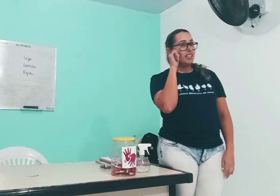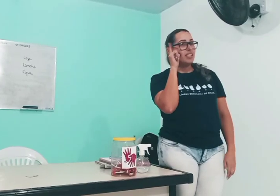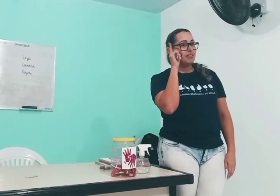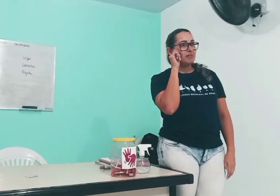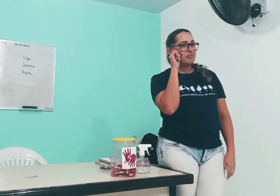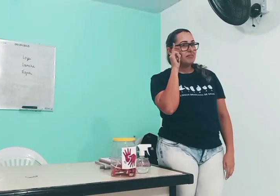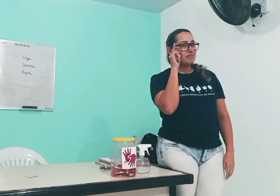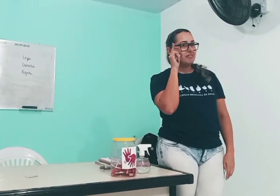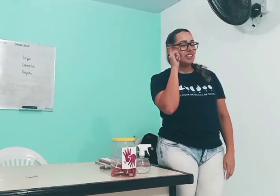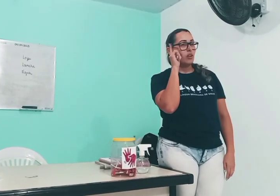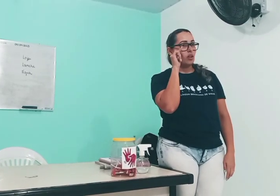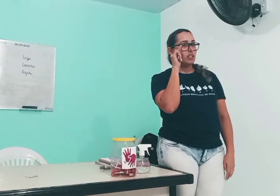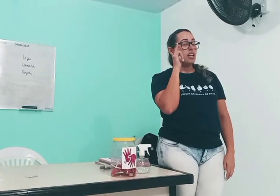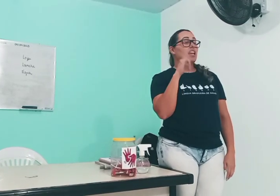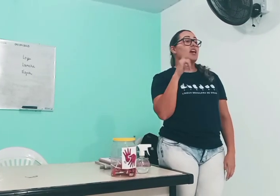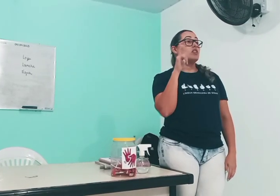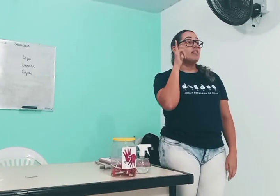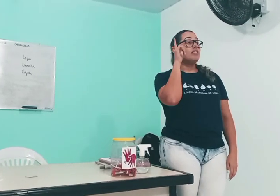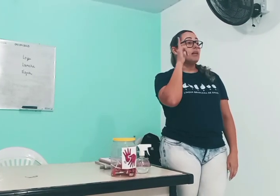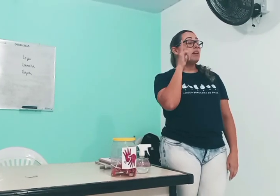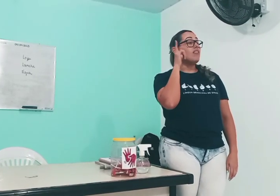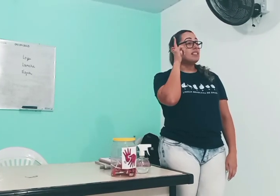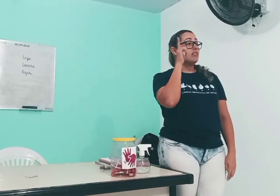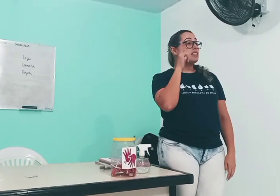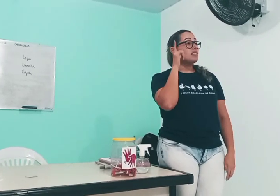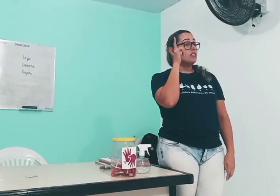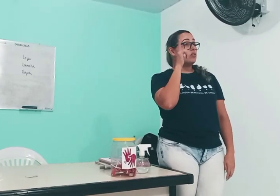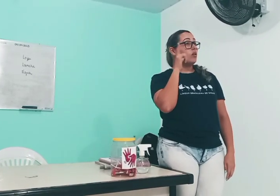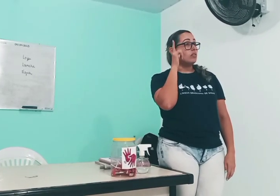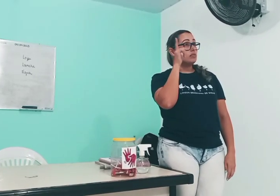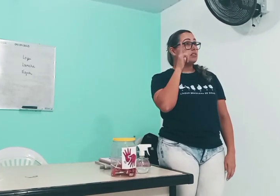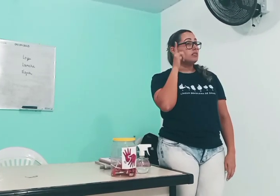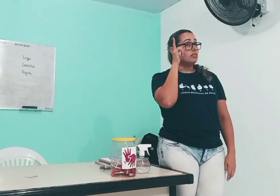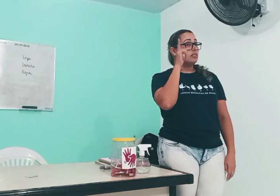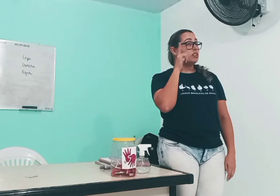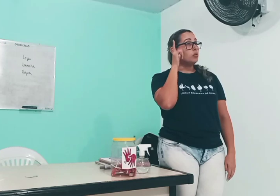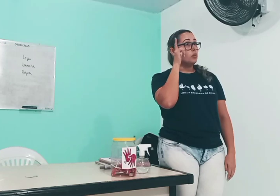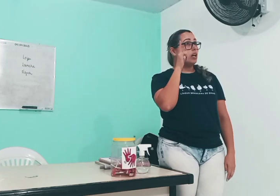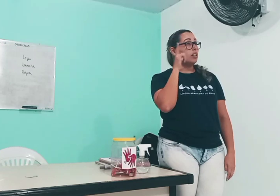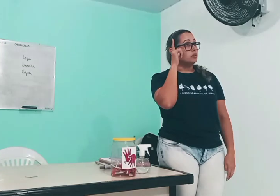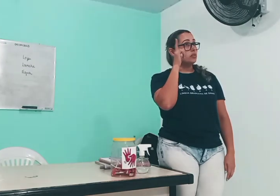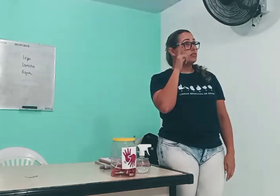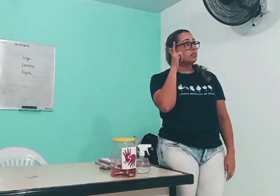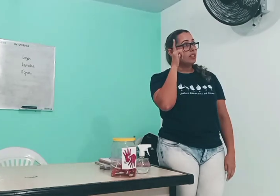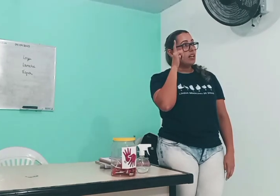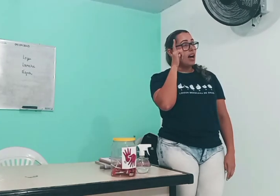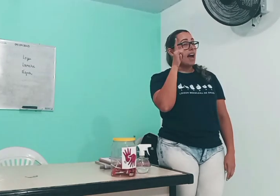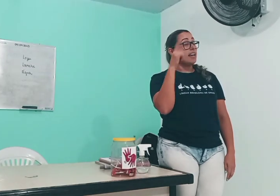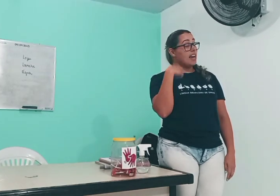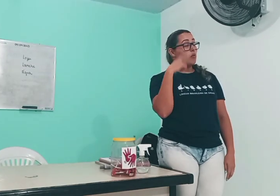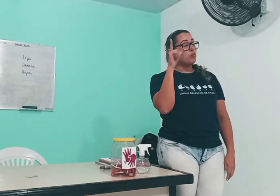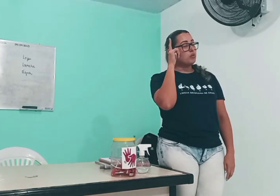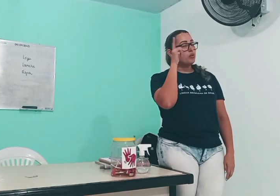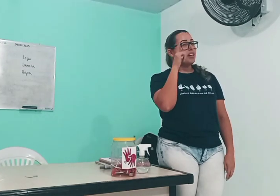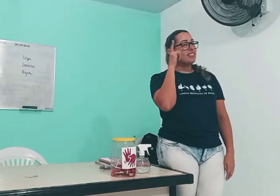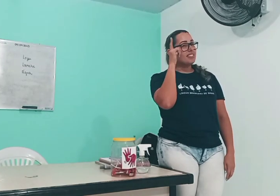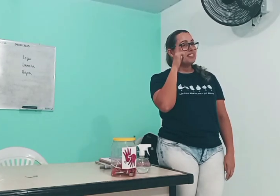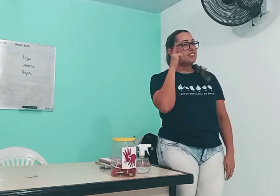aqui. Eu já vi também fazendo assim, ó, circulando. Aí eu uso esse.